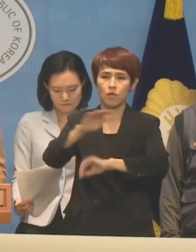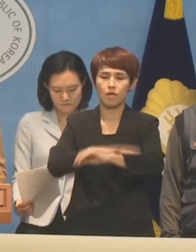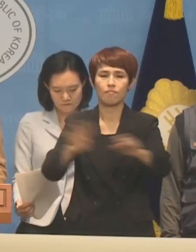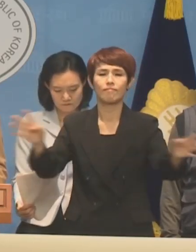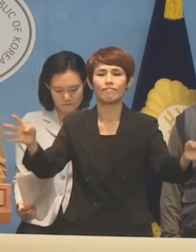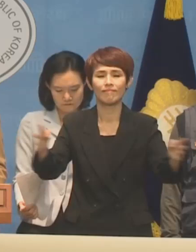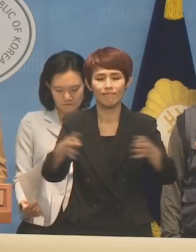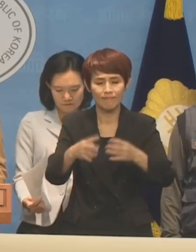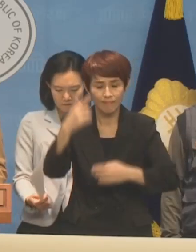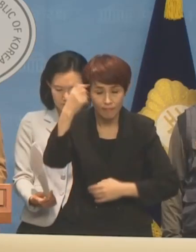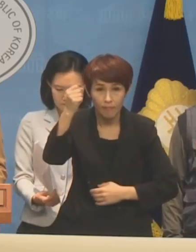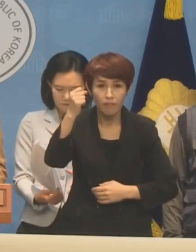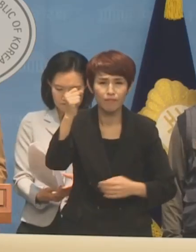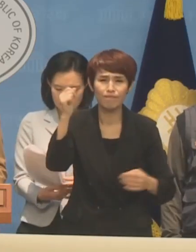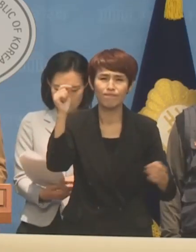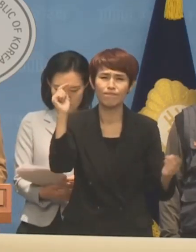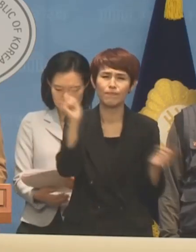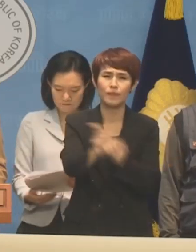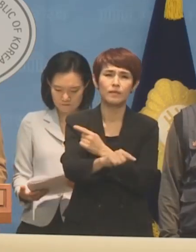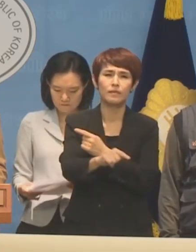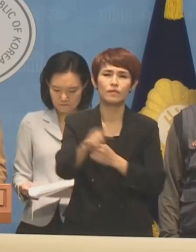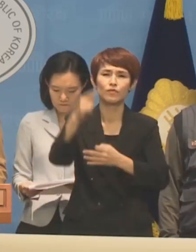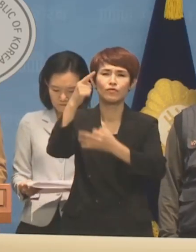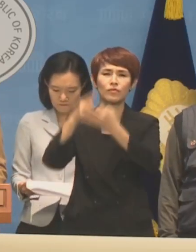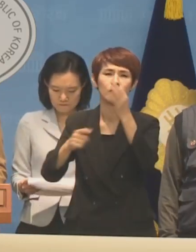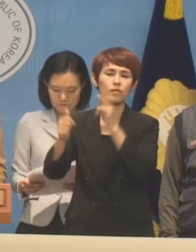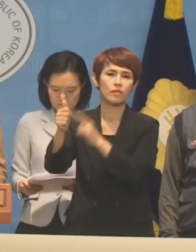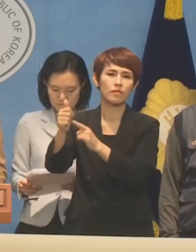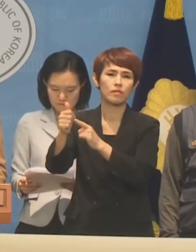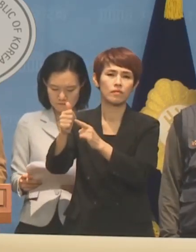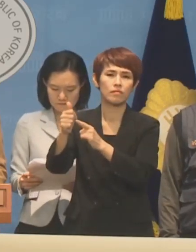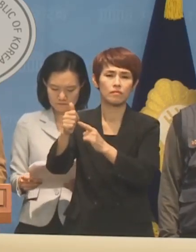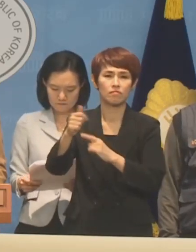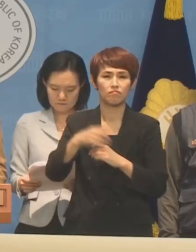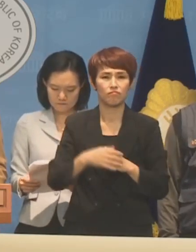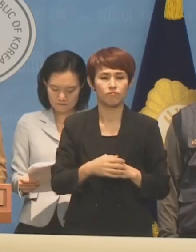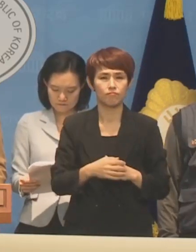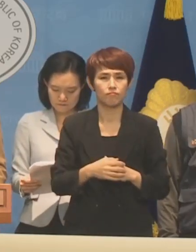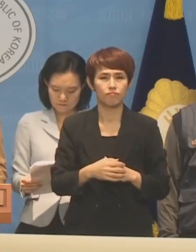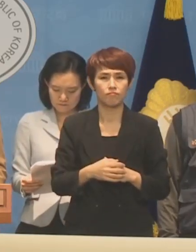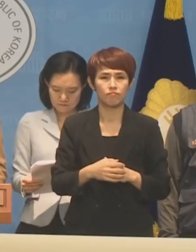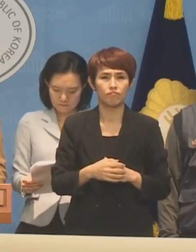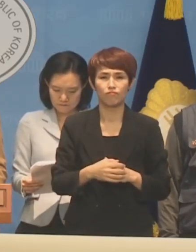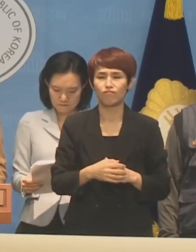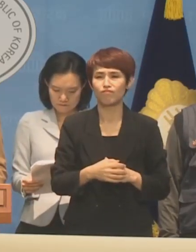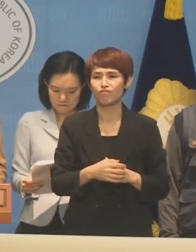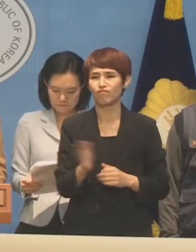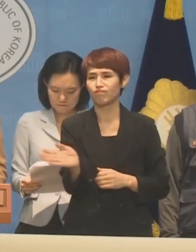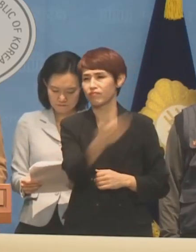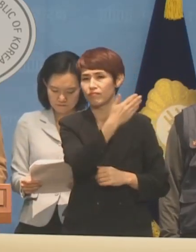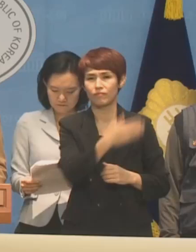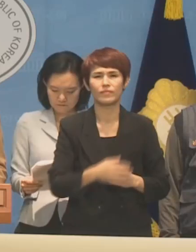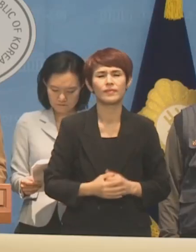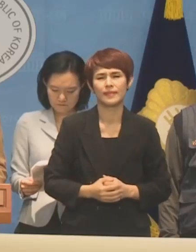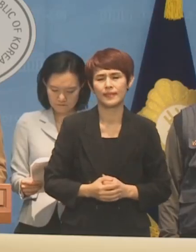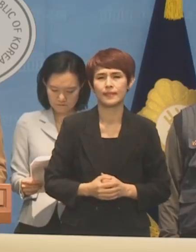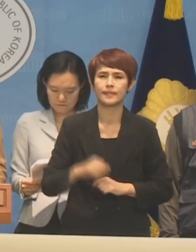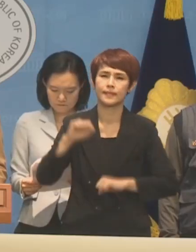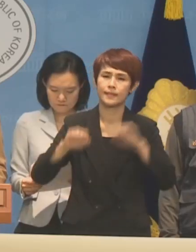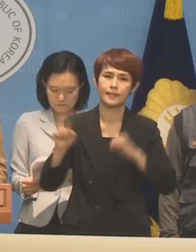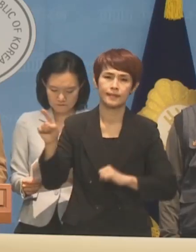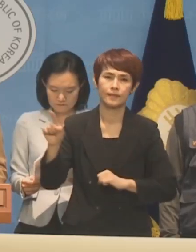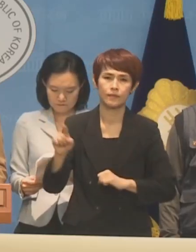했습니다. 그러나 여지없이 윤석열은 정부안을 받겠다는 것도 걷어차버렸습니다. 여야